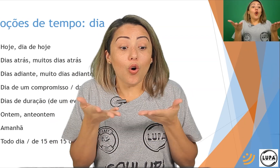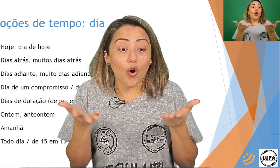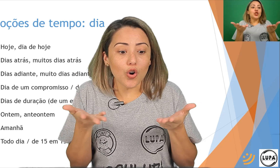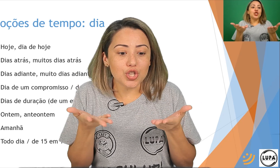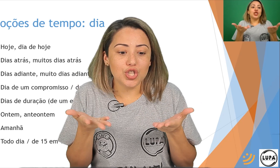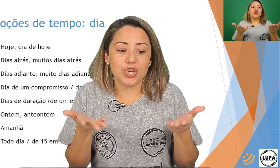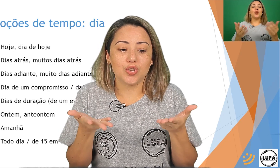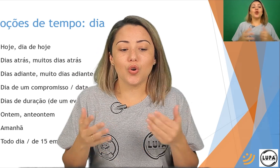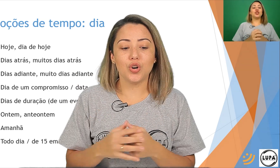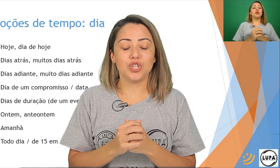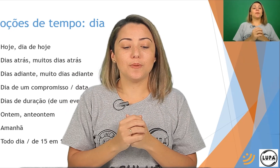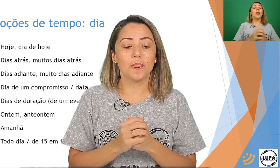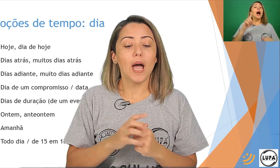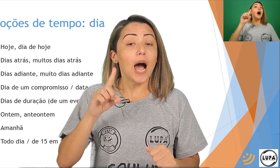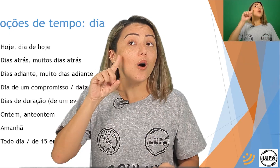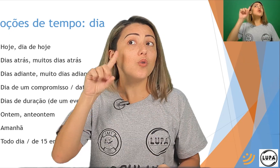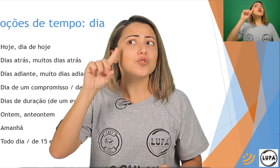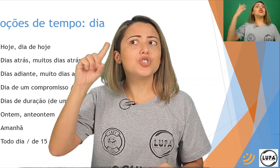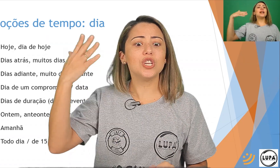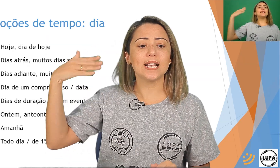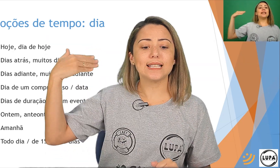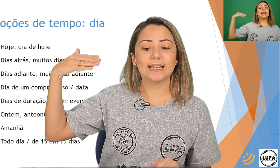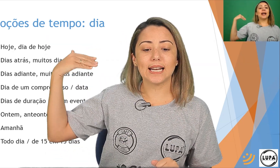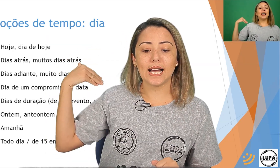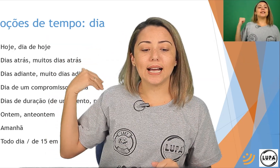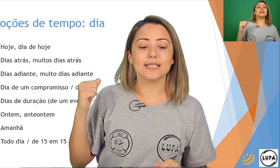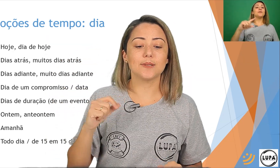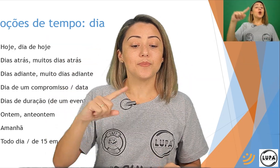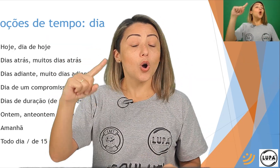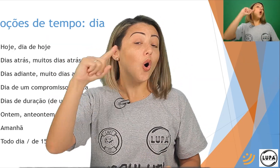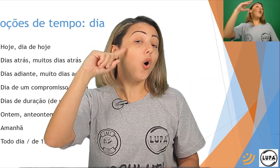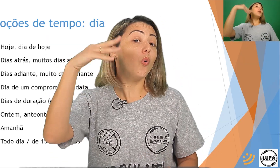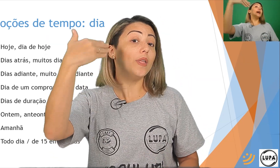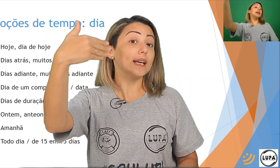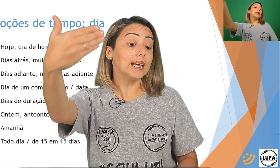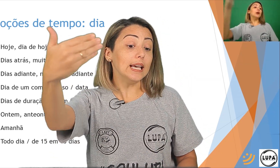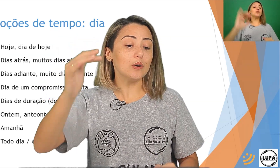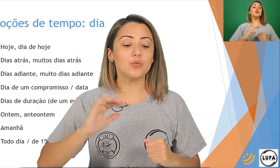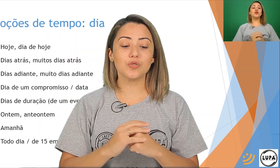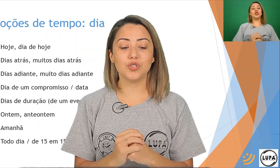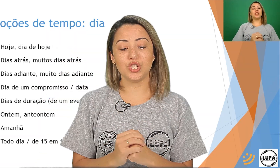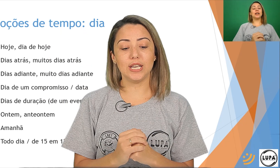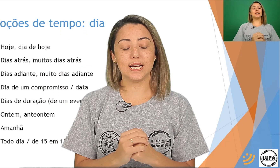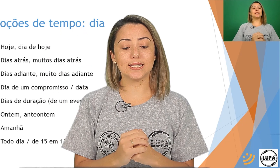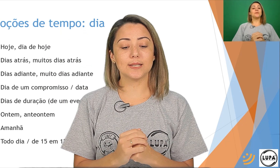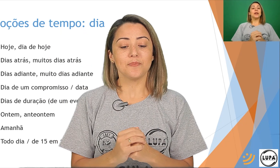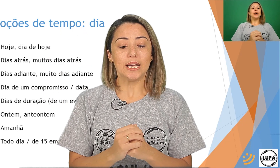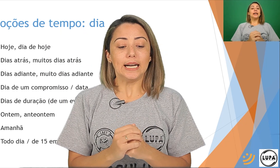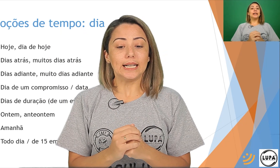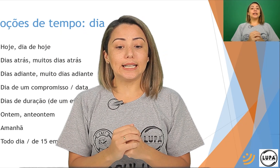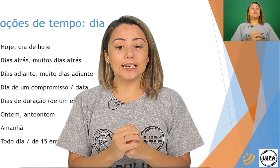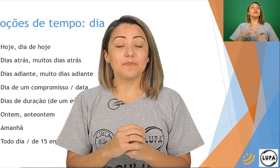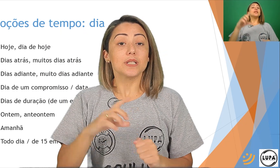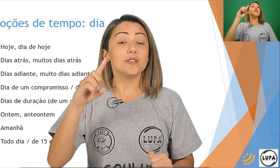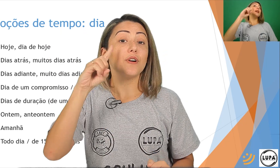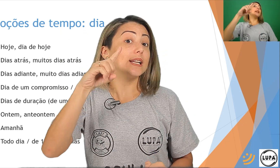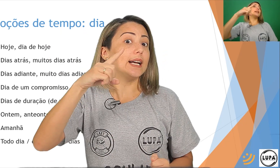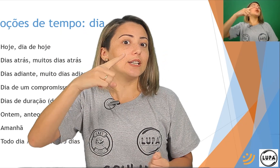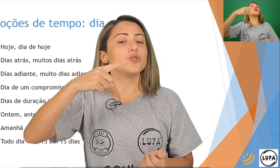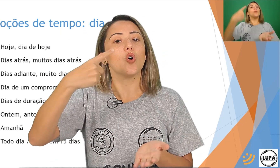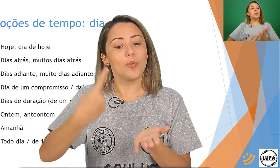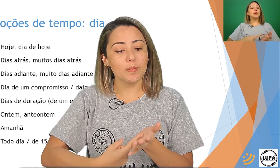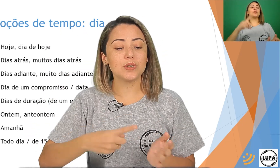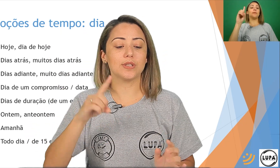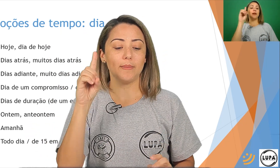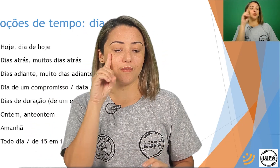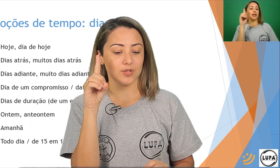né? Hoje, dia de hoje, alguns dias atrás ou daqui a alguns dias. Se for a